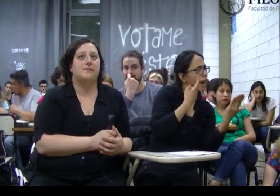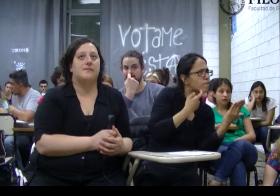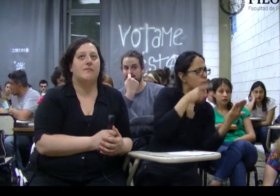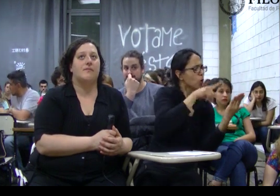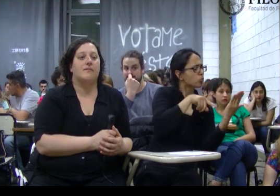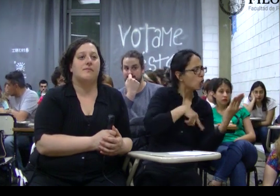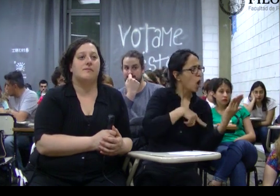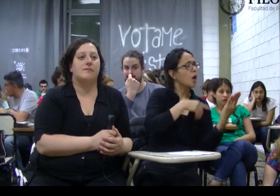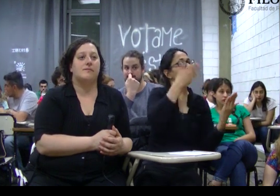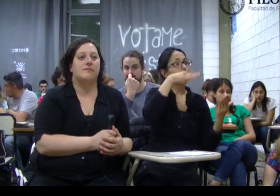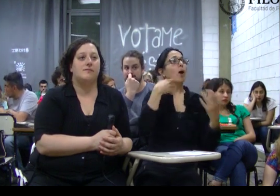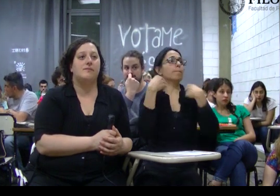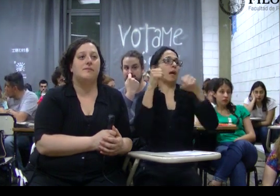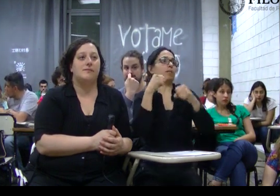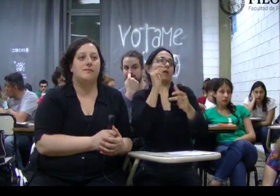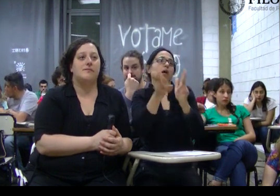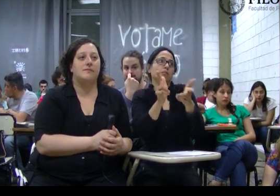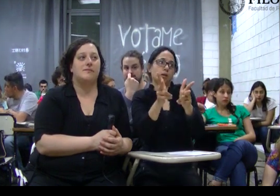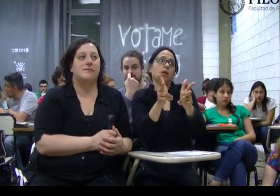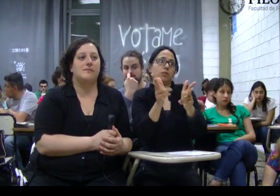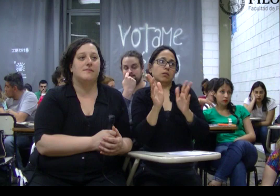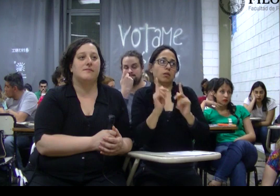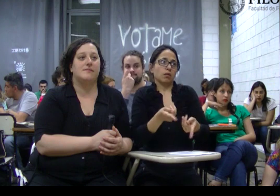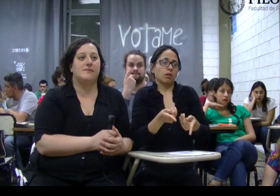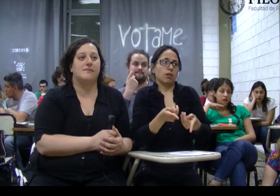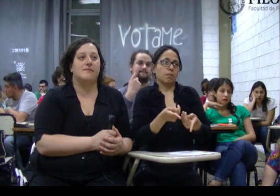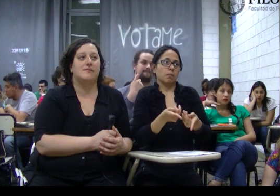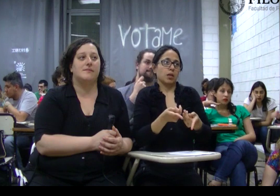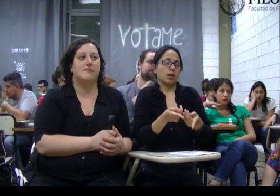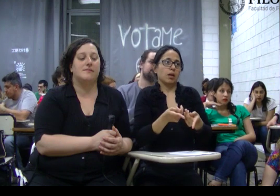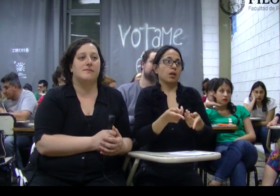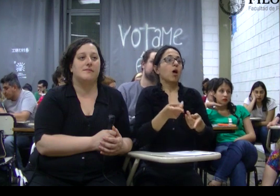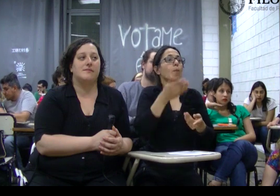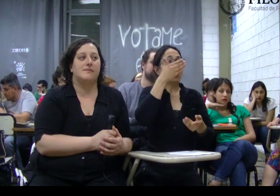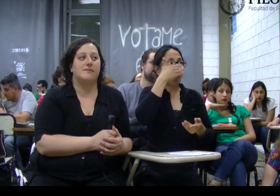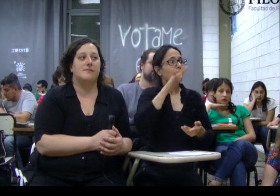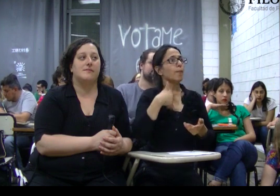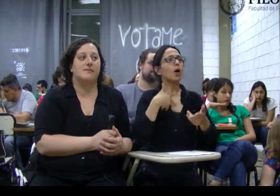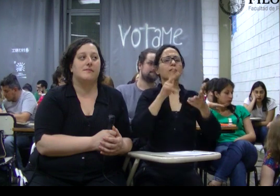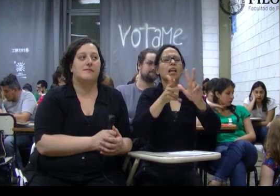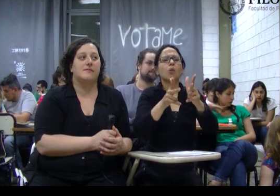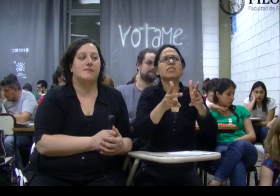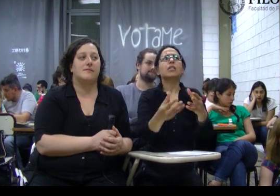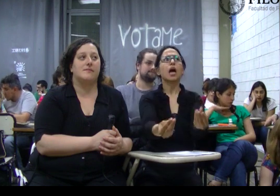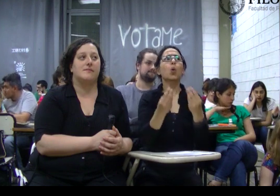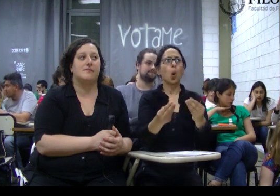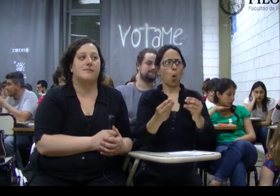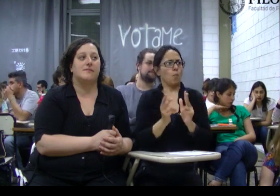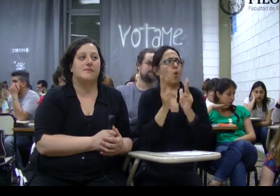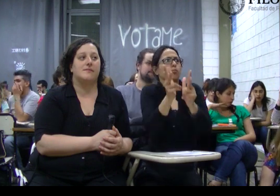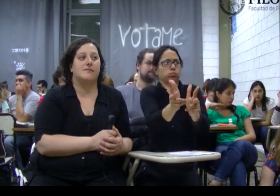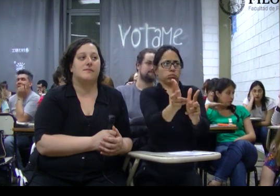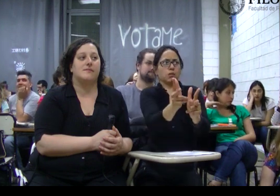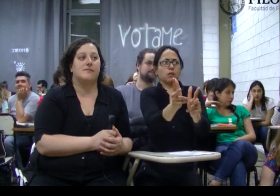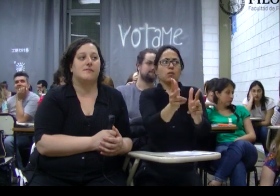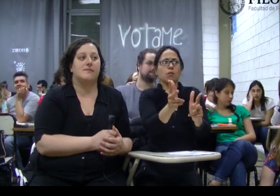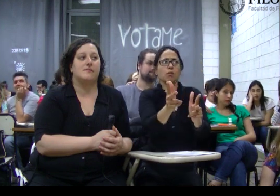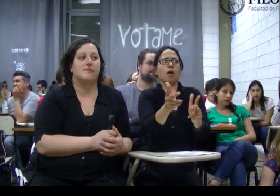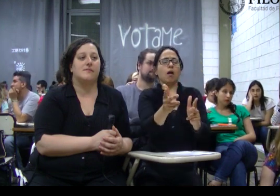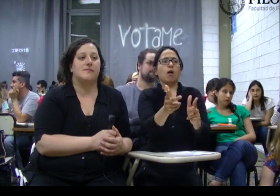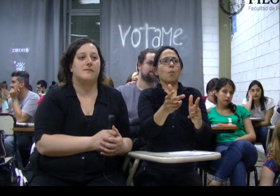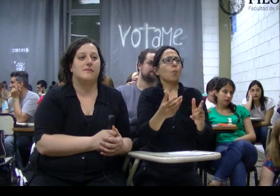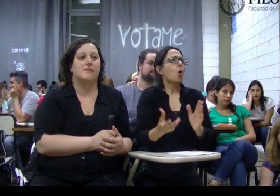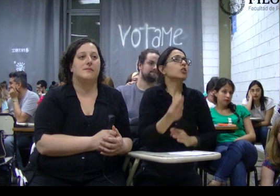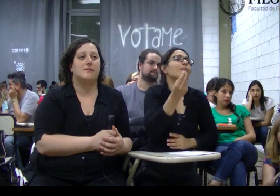lengua de señas, porque también hay que tener en cuenta cómo se van a decir las cosas en lengua de señas. Muchas veces decían